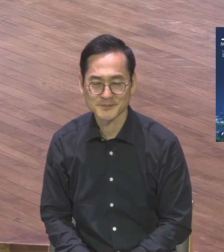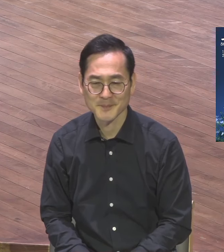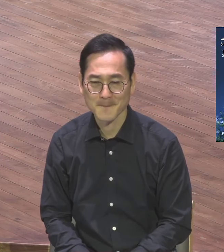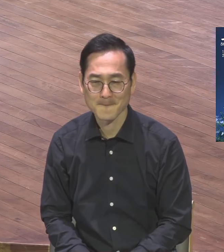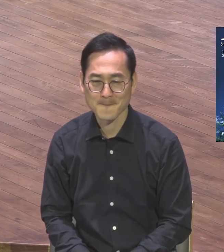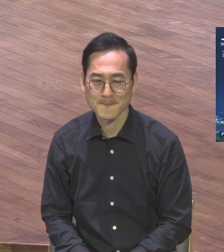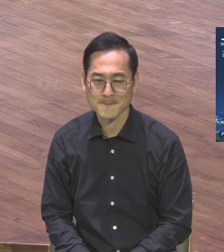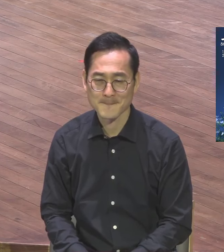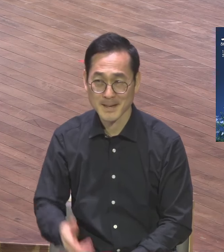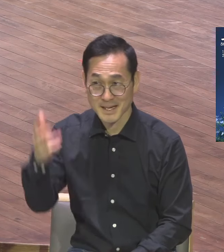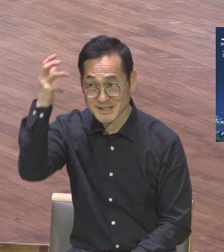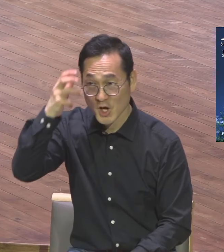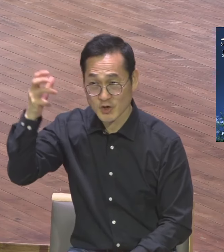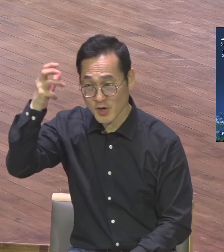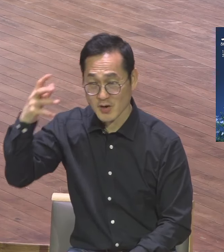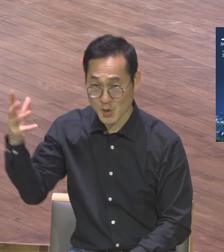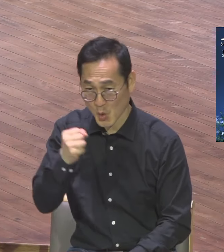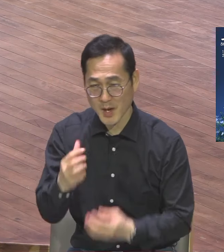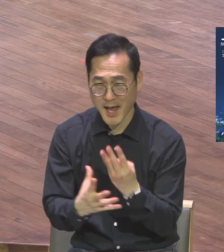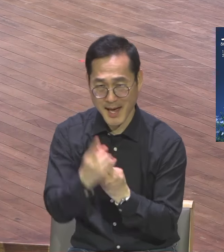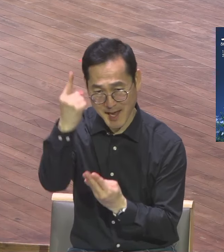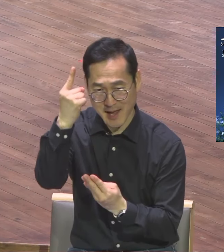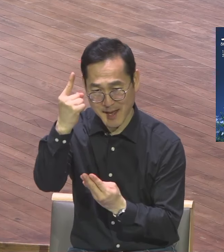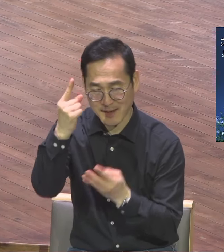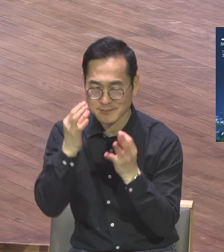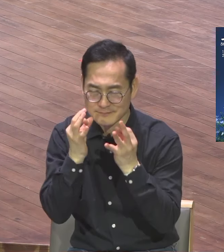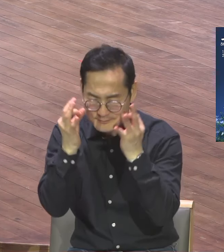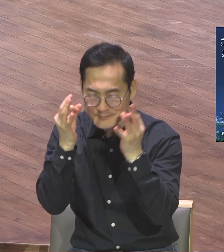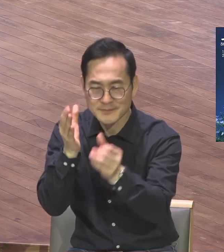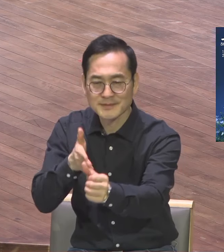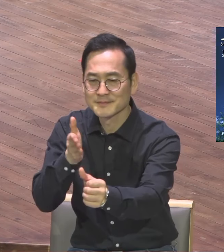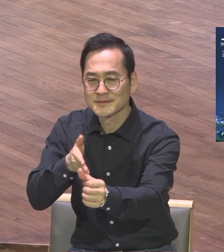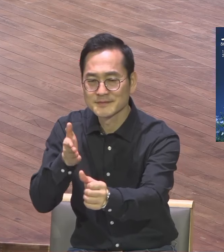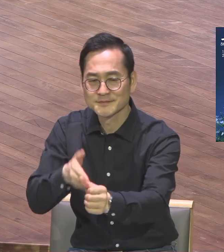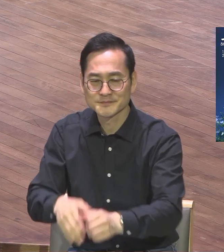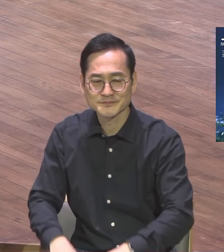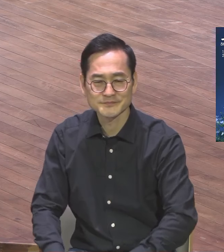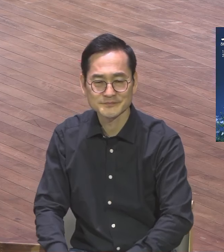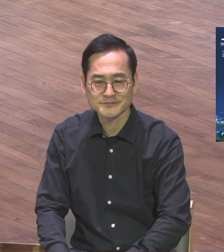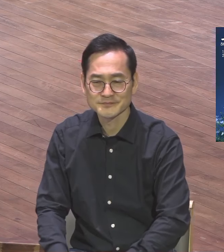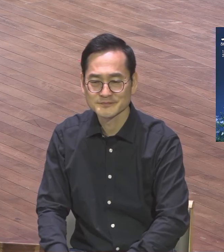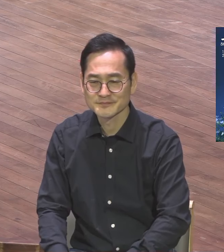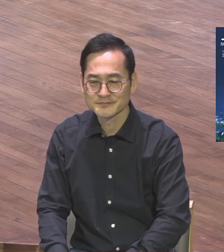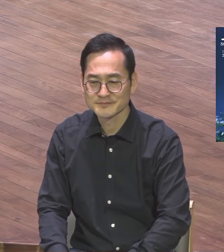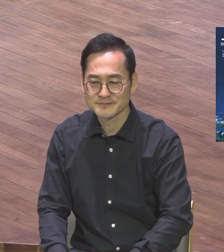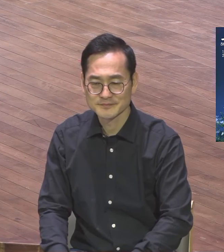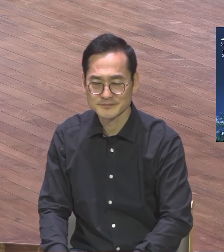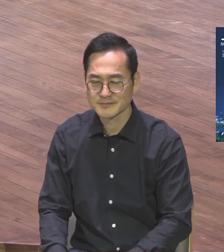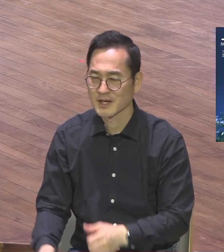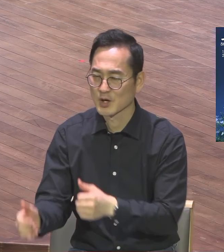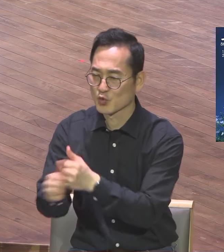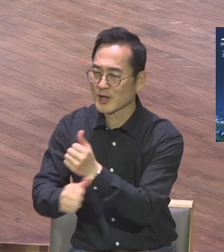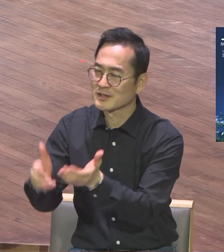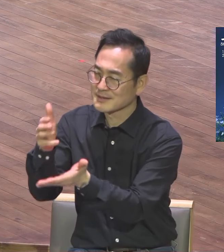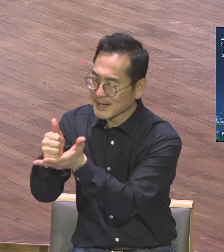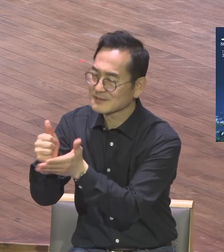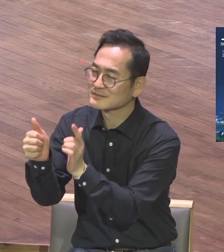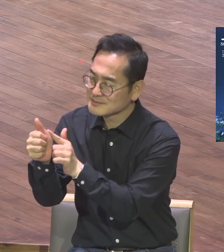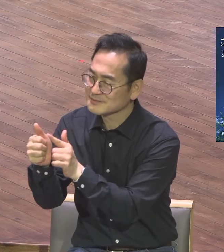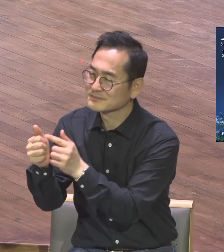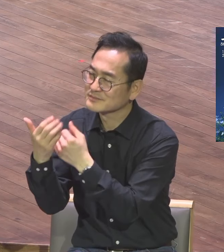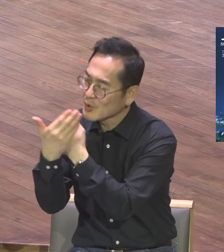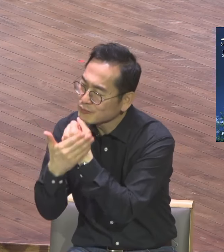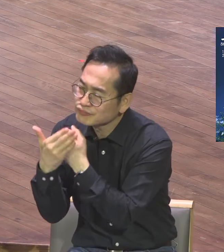성령이 하나 되어 하신 것을 힘써 지키시기 바랍니다. 하나 되어 하신 것, 위원장님 때문에 살아나고